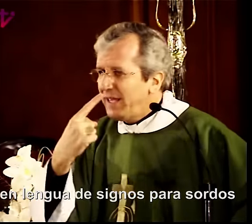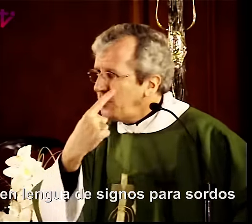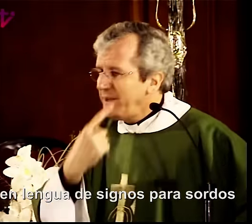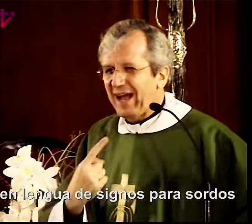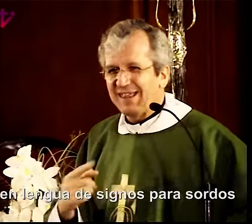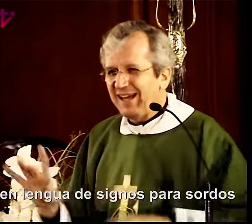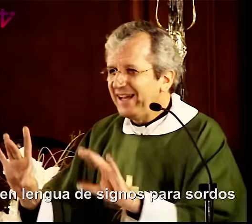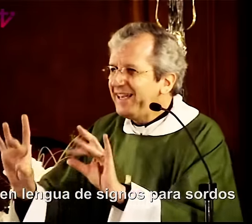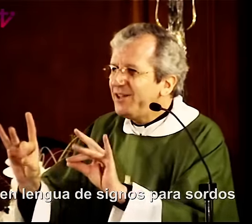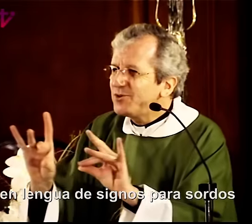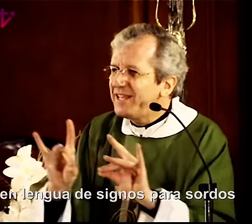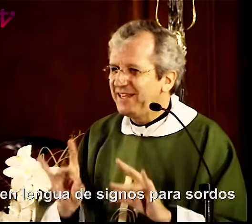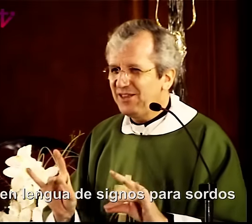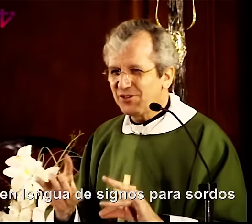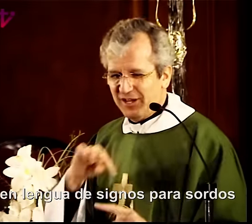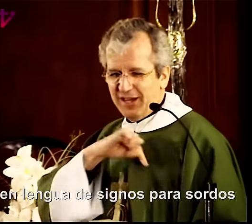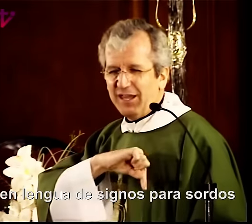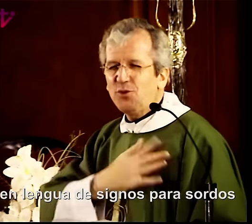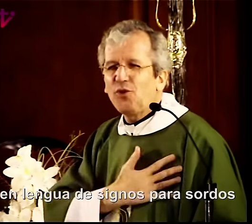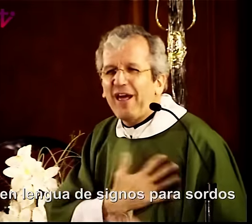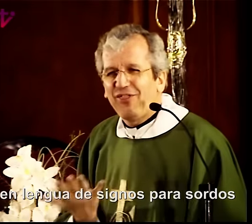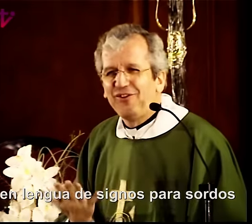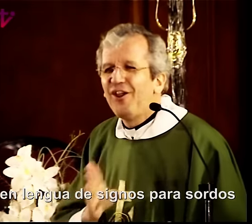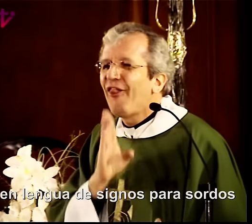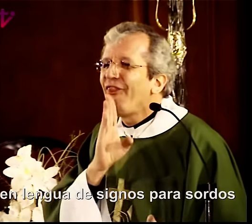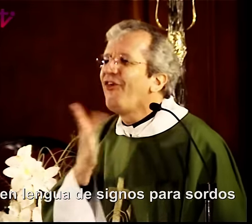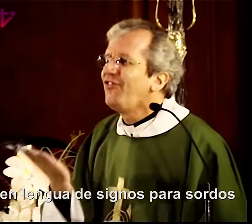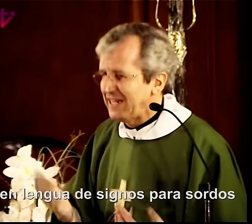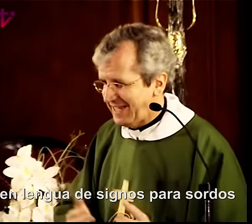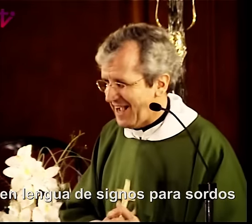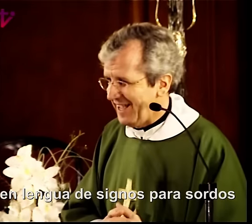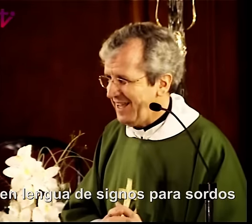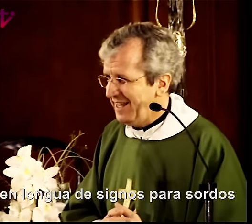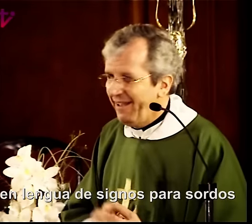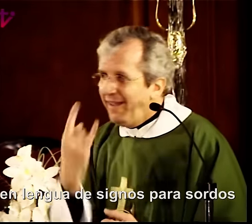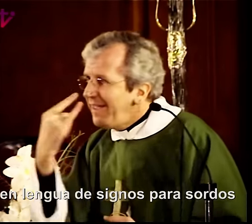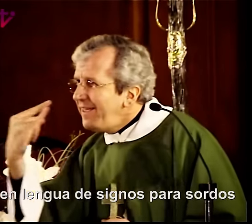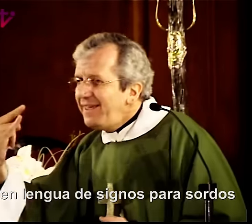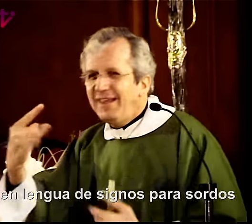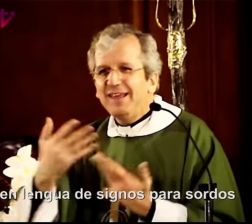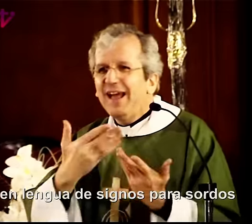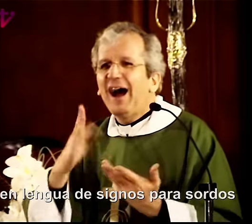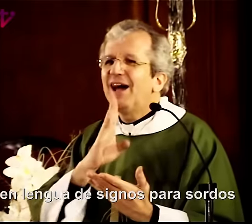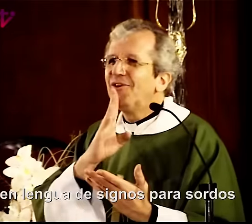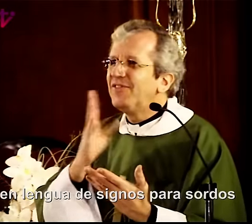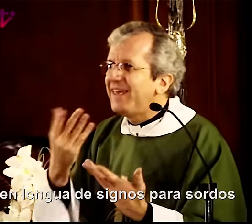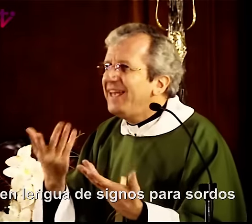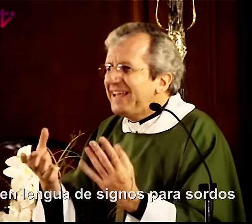tu mirada, y tus sentidos, y tu corazón, ¿dónde está? ¿Y a dónde? ¿Qué es